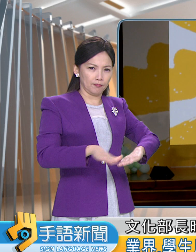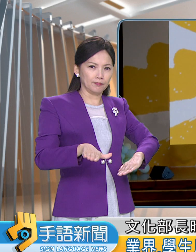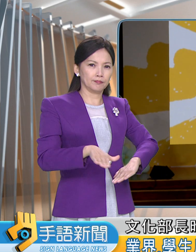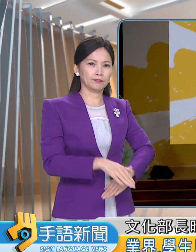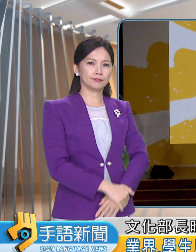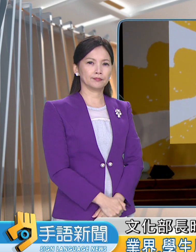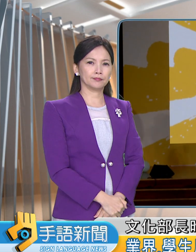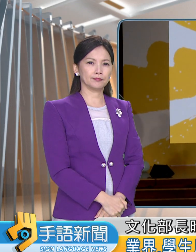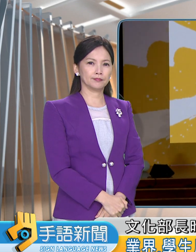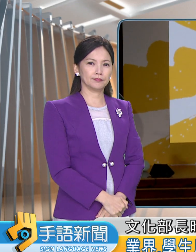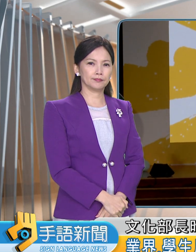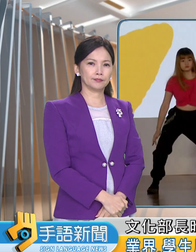源。